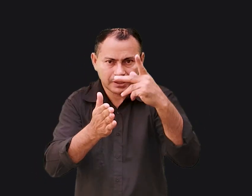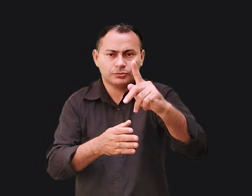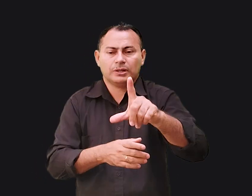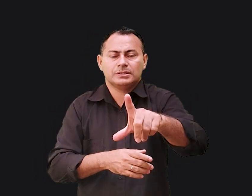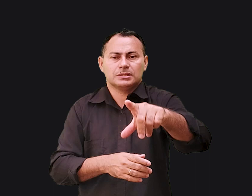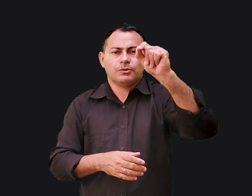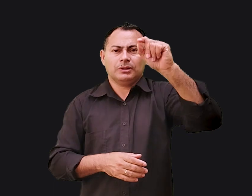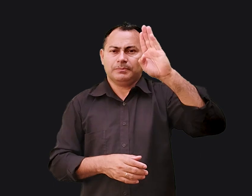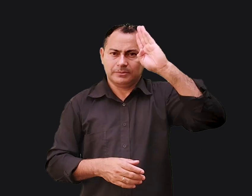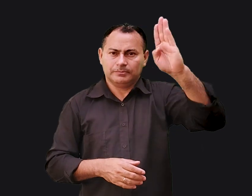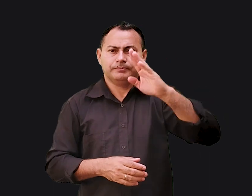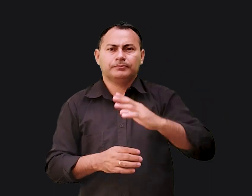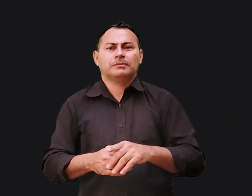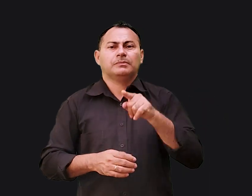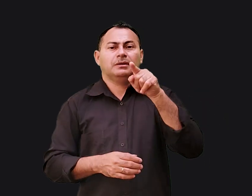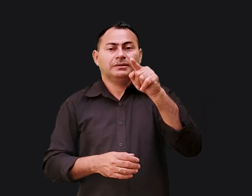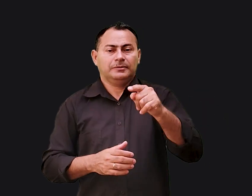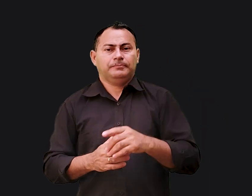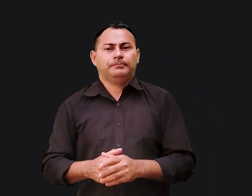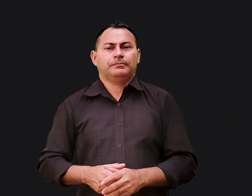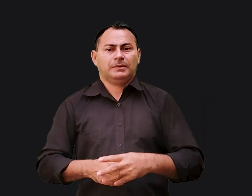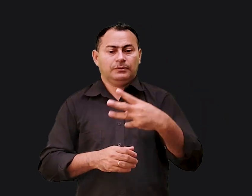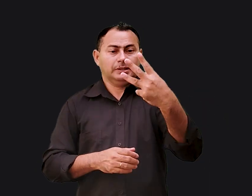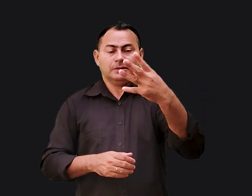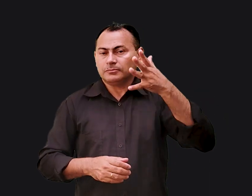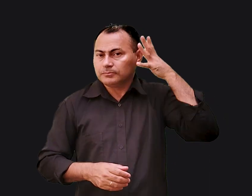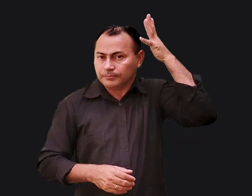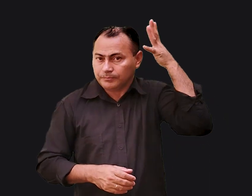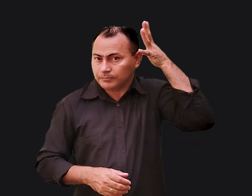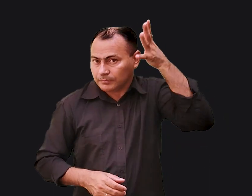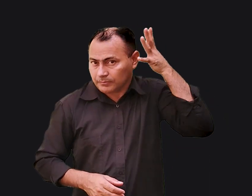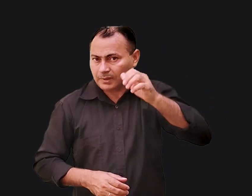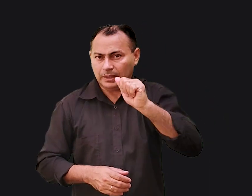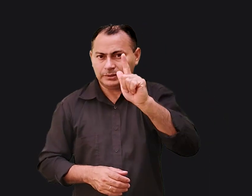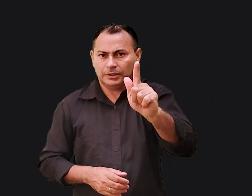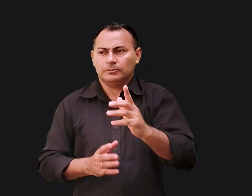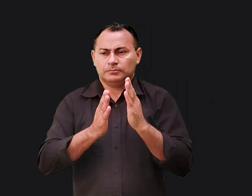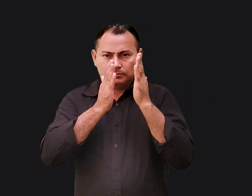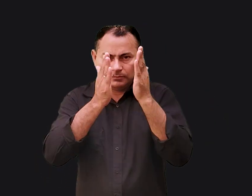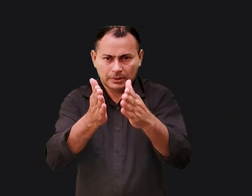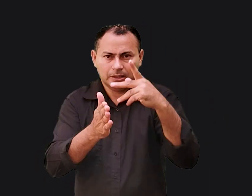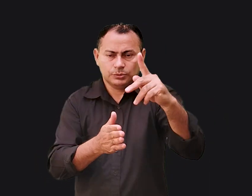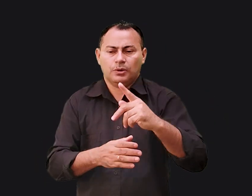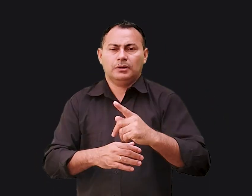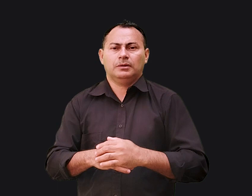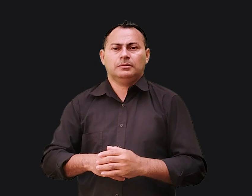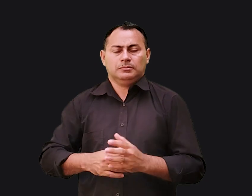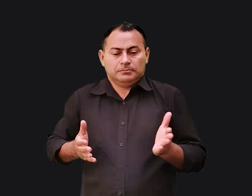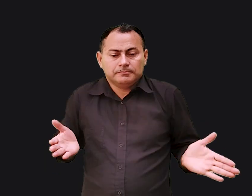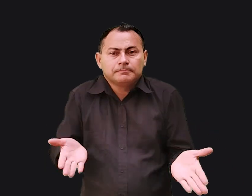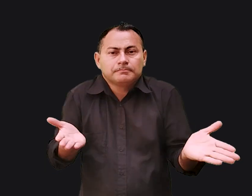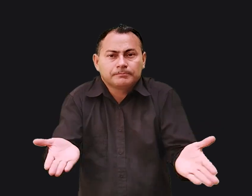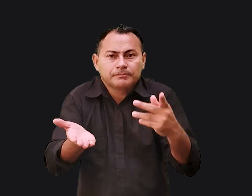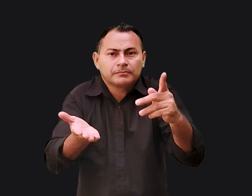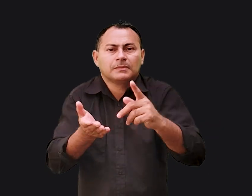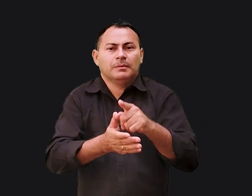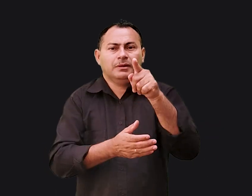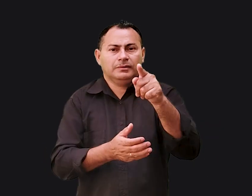suas prioridades para você. O terceiro sermão de Ageu foi: a fé focalizará suas motivações para